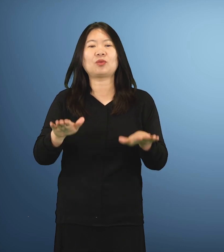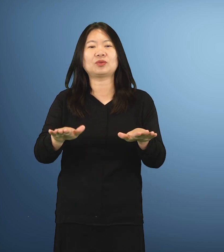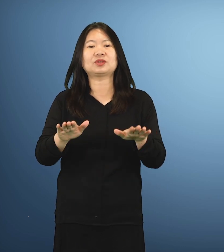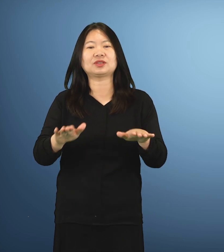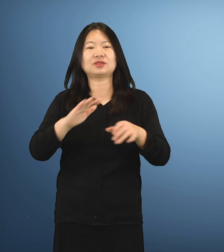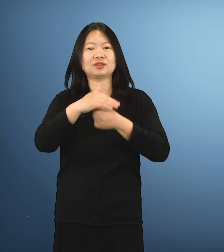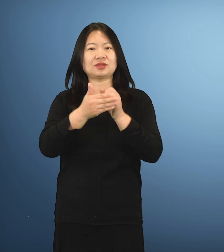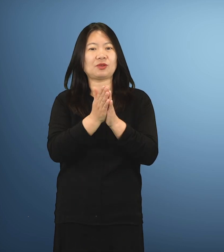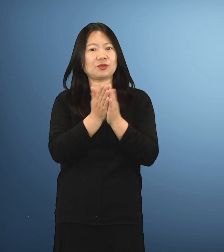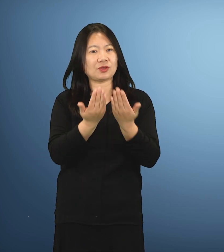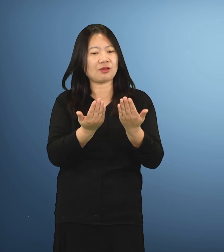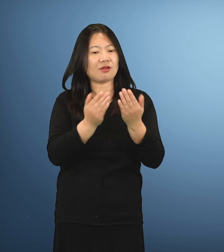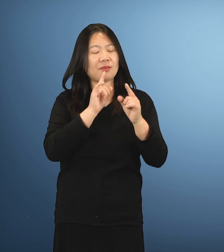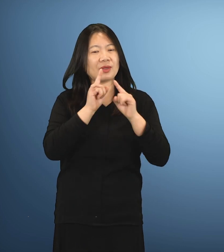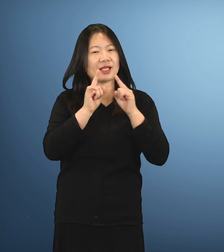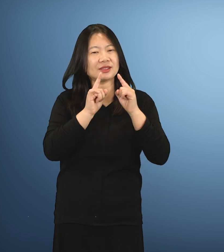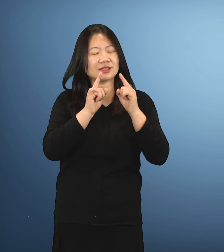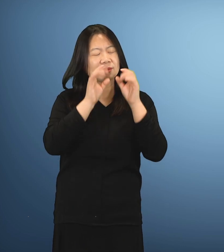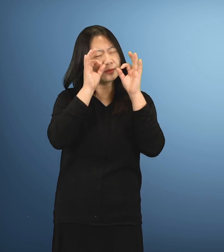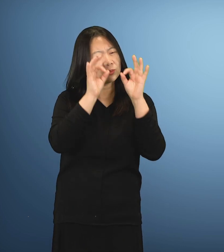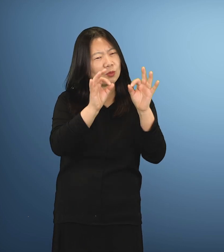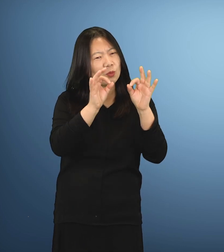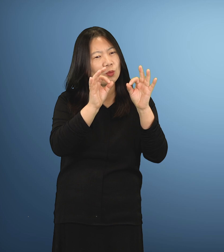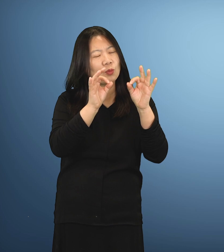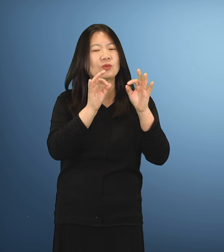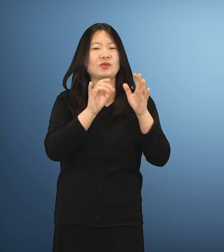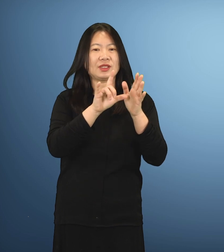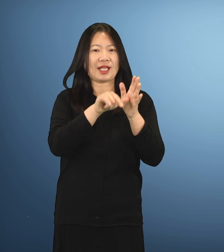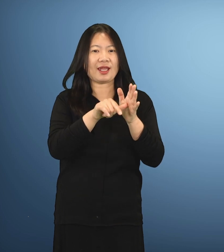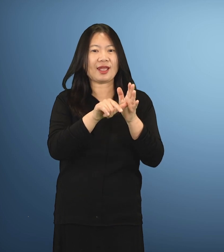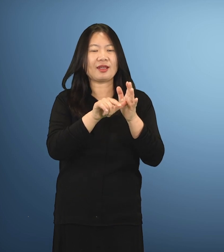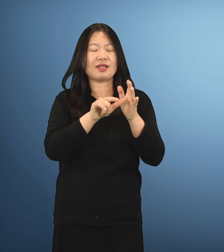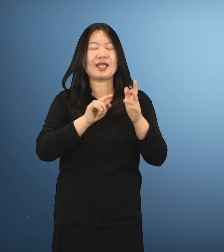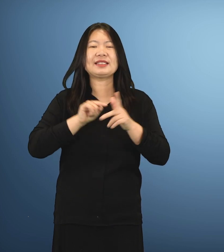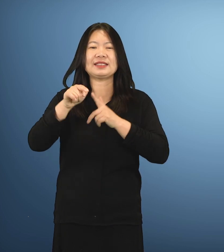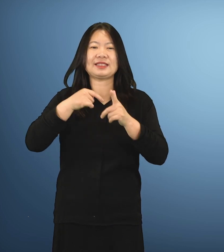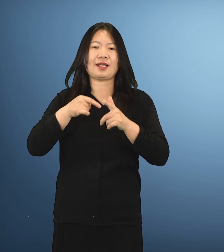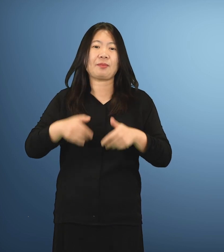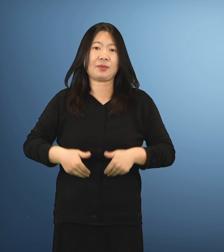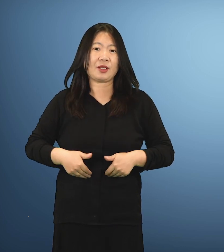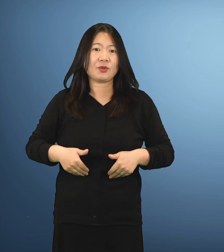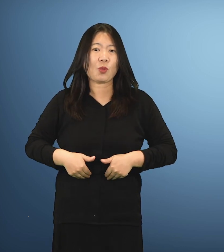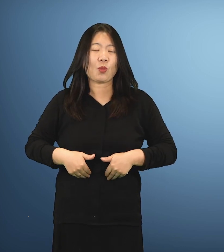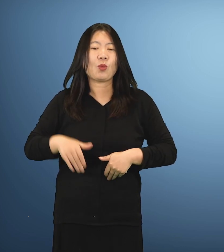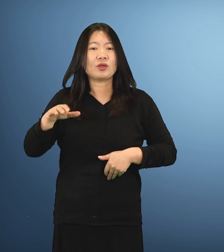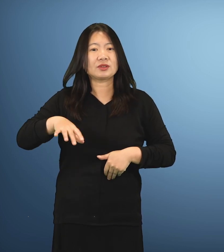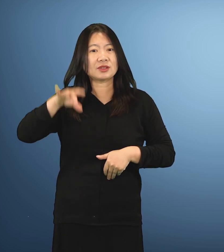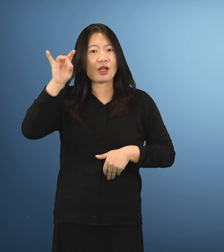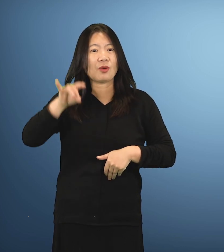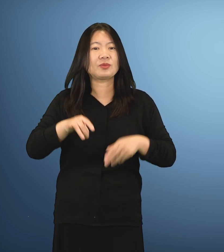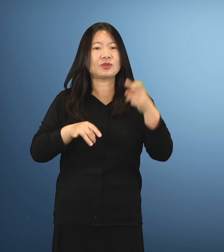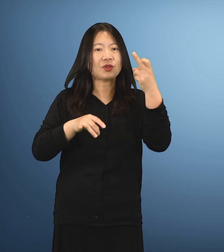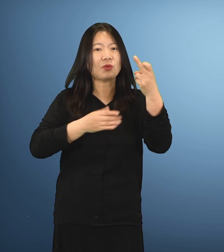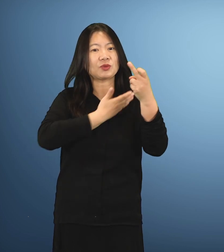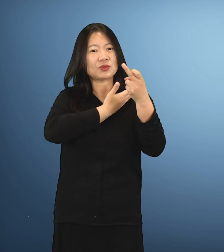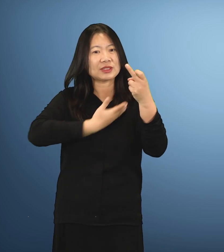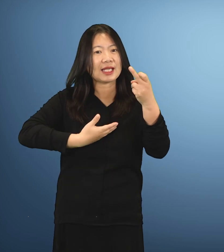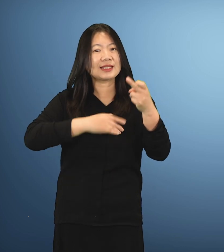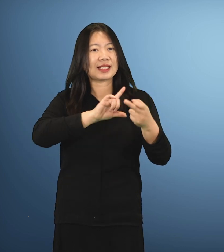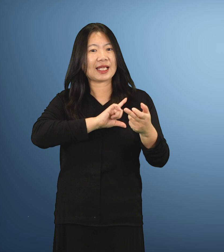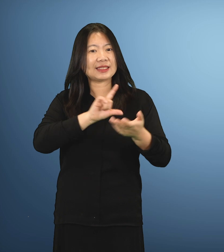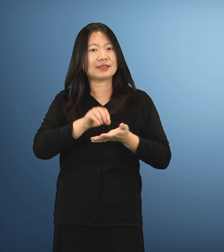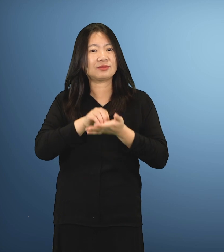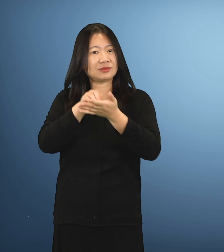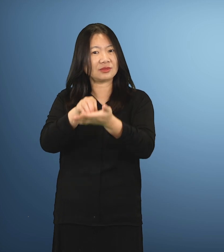오늘 본문을 좀 이해하기 위해서 쭉 처음에 12 제자들의 이름이 등장을